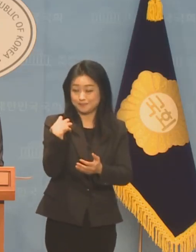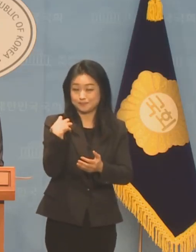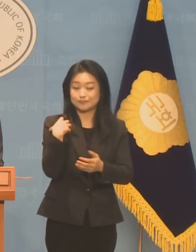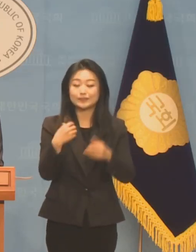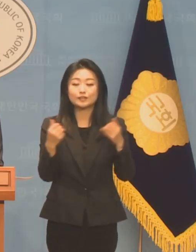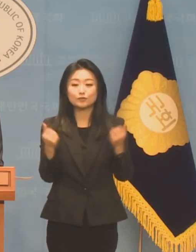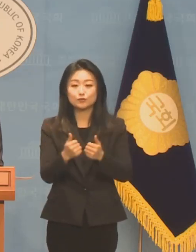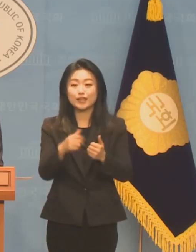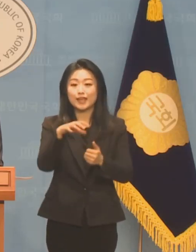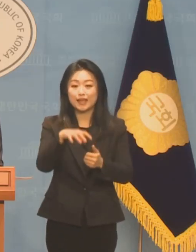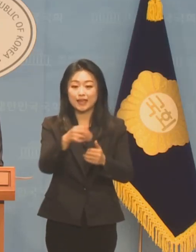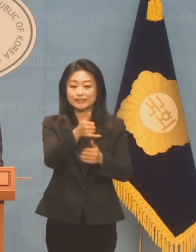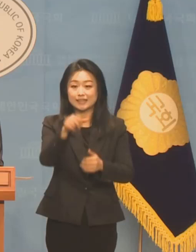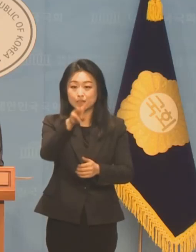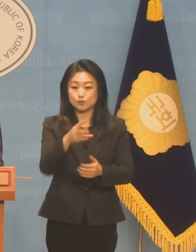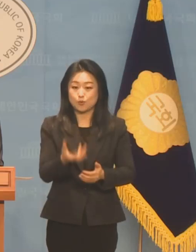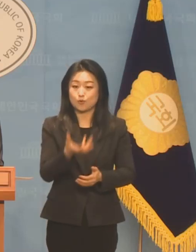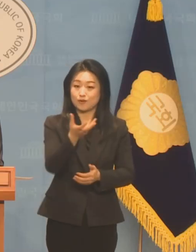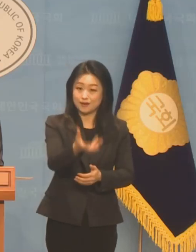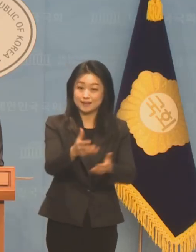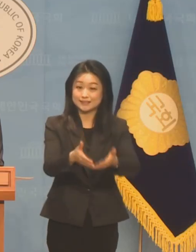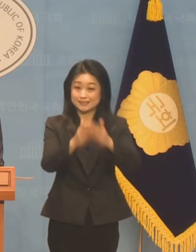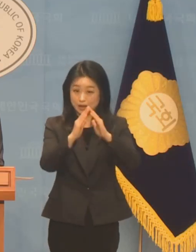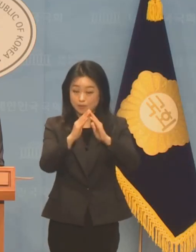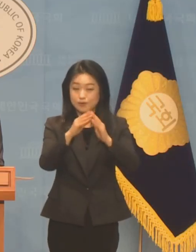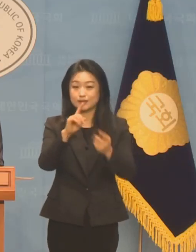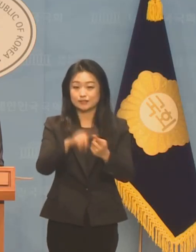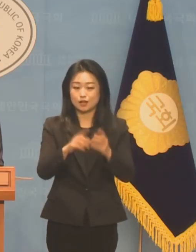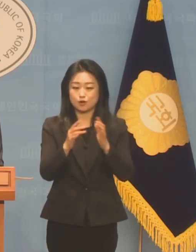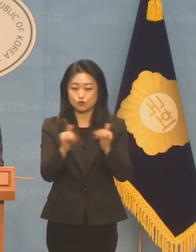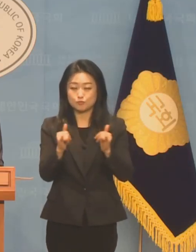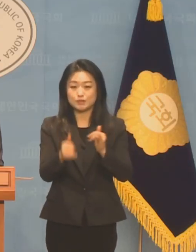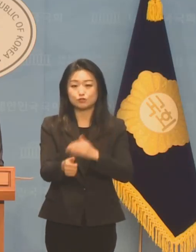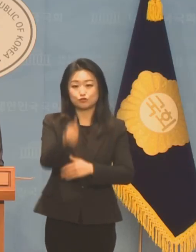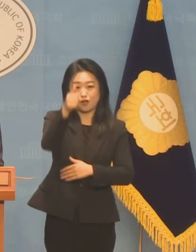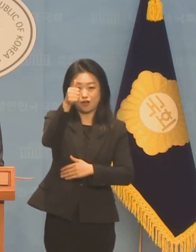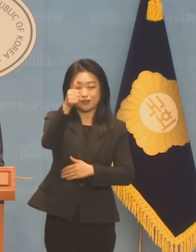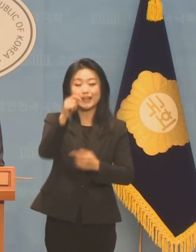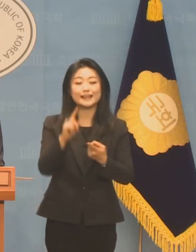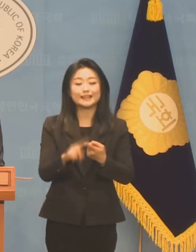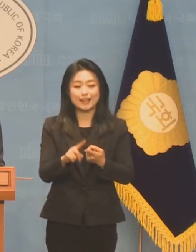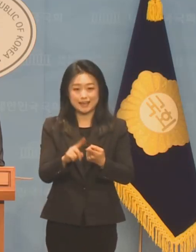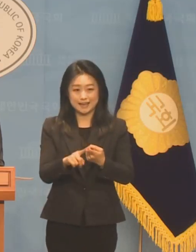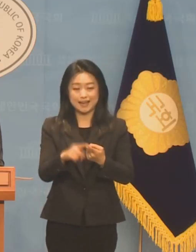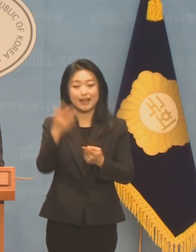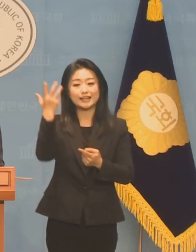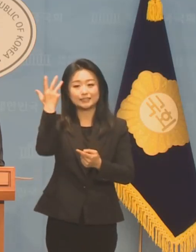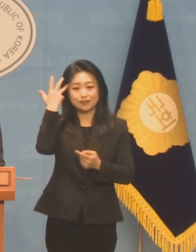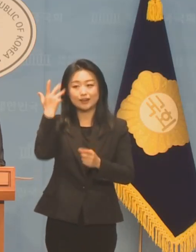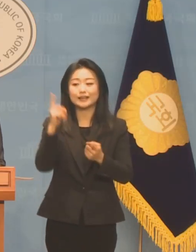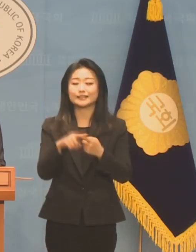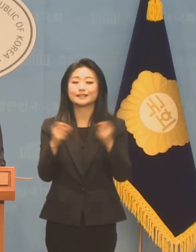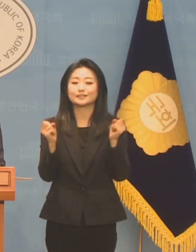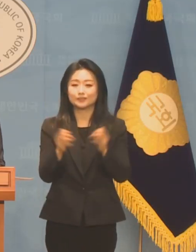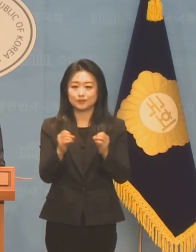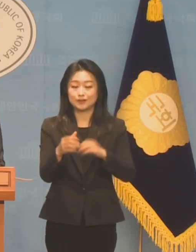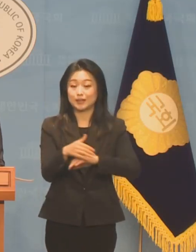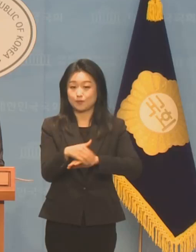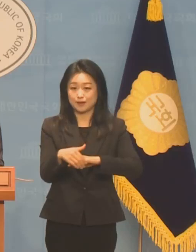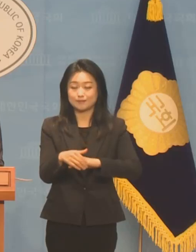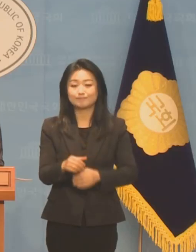국회 세종의사당 건립을 통해 국민 주권, 철학의 가치를 구현하기 위한 방안을 논의할 예정입니다.